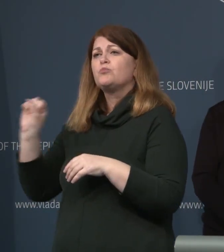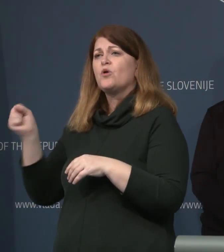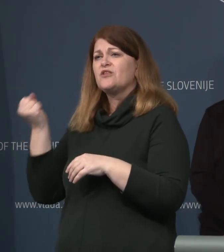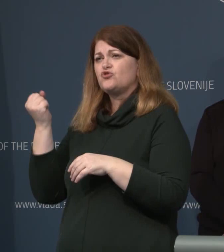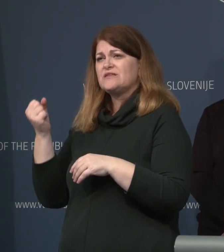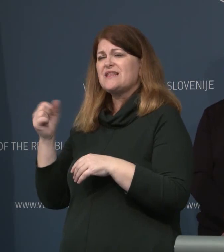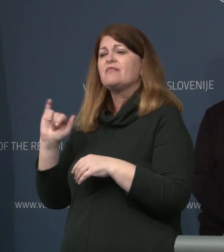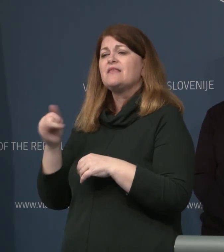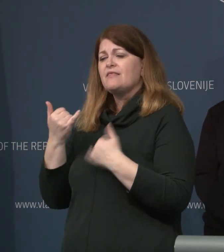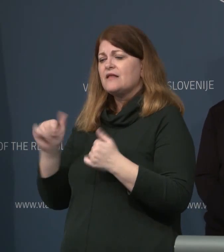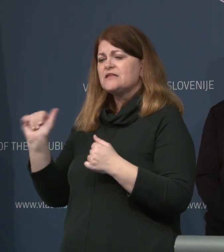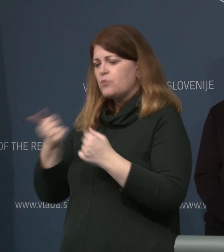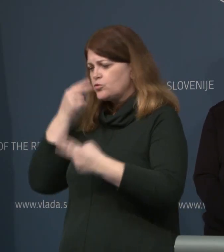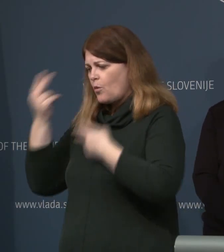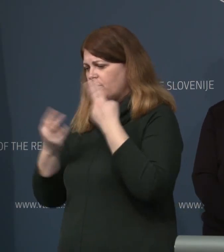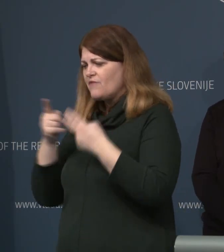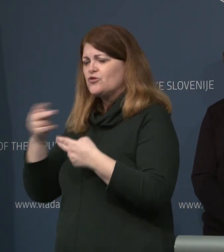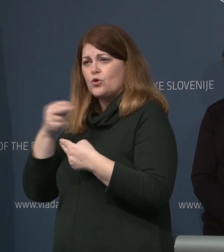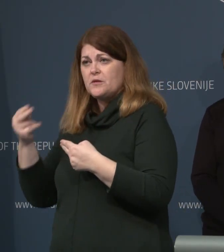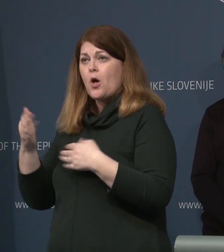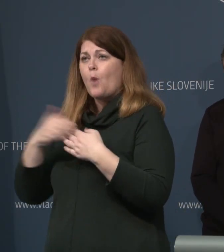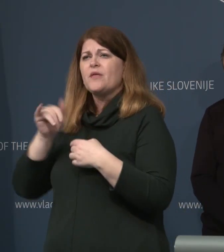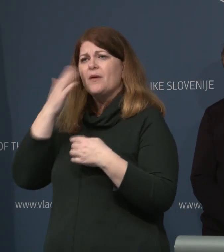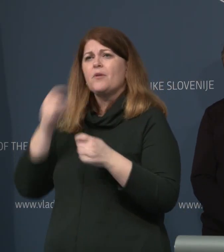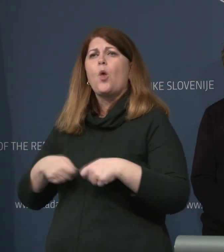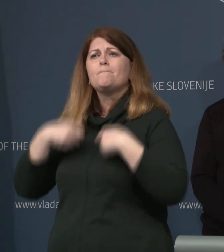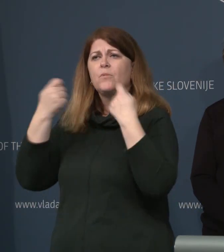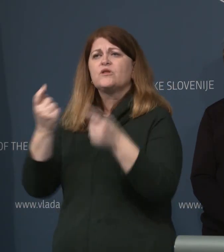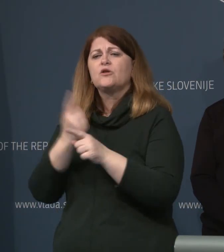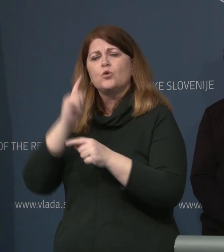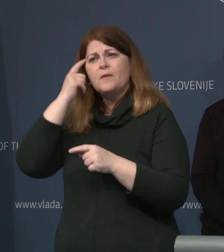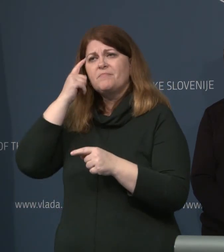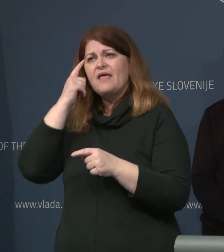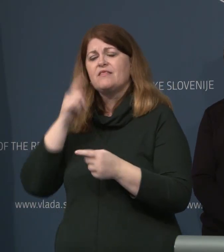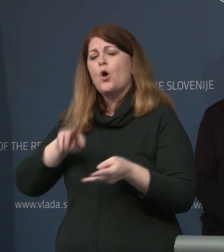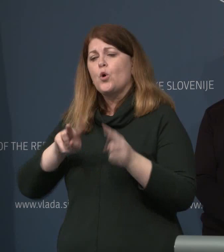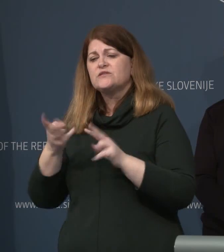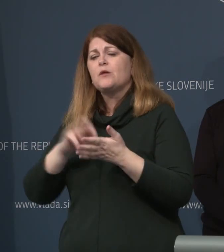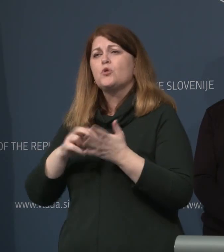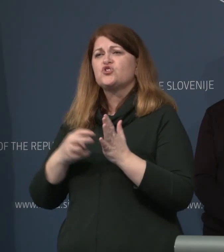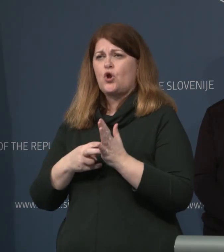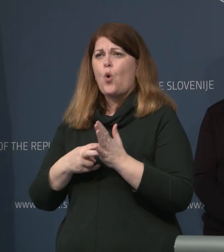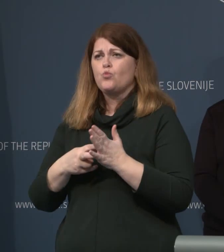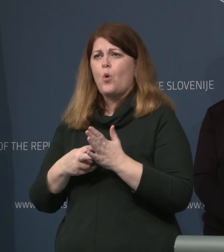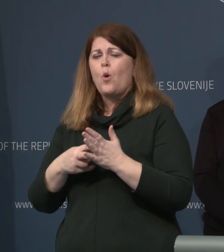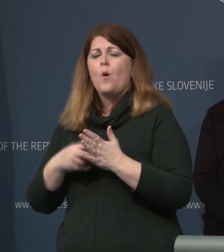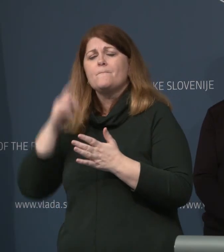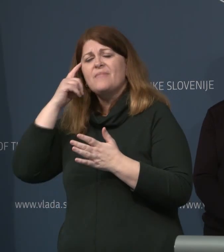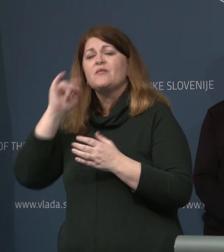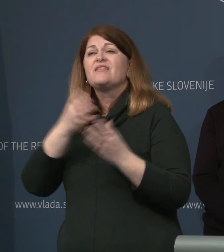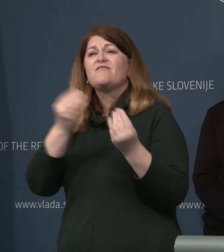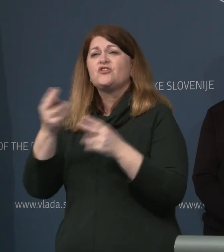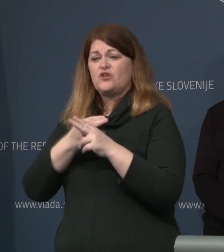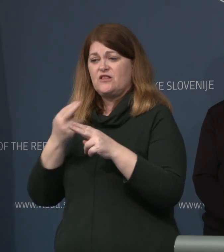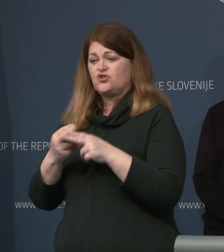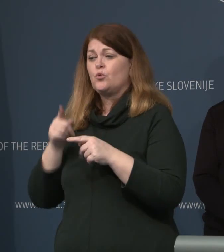danes ponovno obravnavala to tematiko in ob tem je bilo podano tudi stališče oziroma strokovno mnenje, da je večina držav,